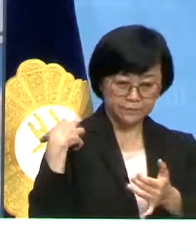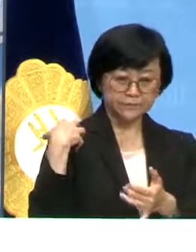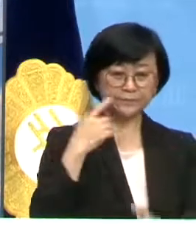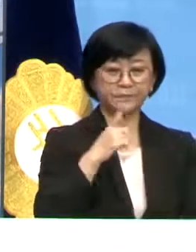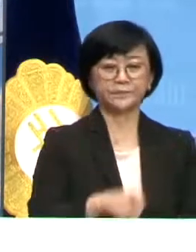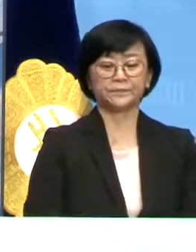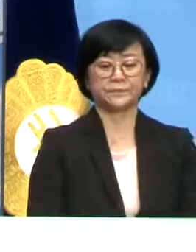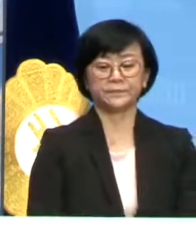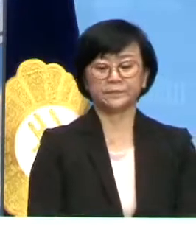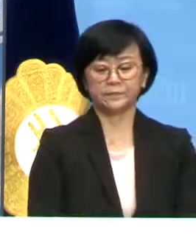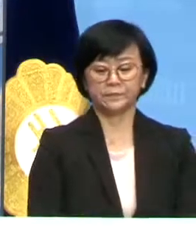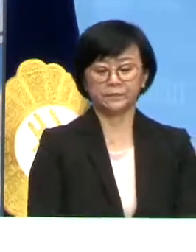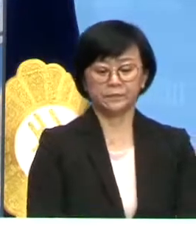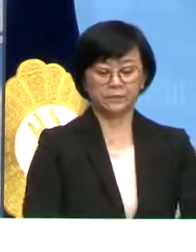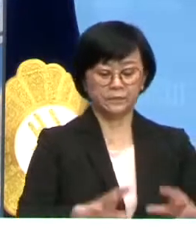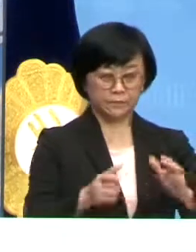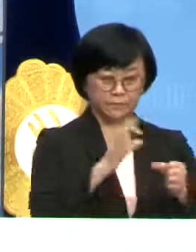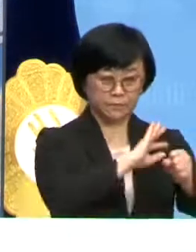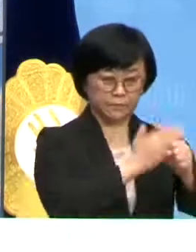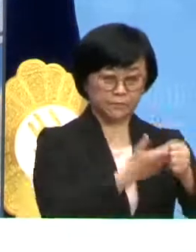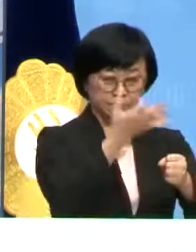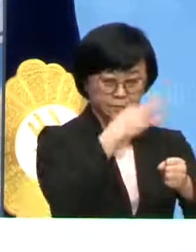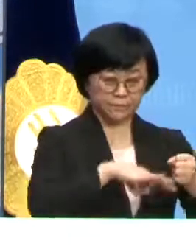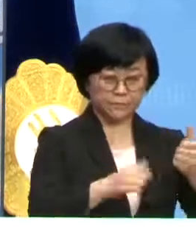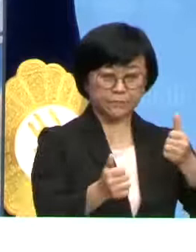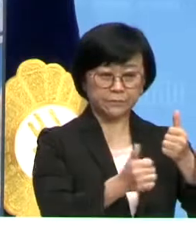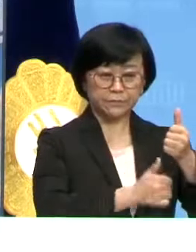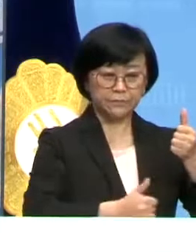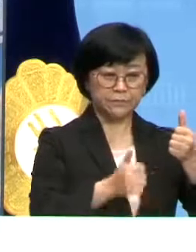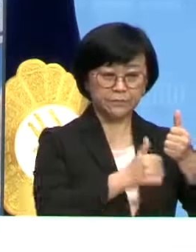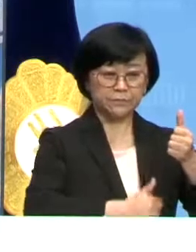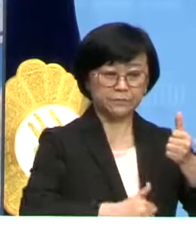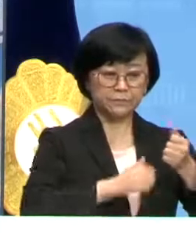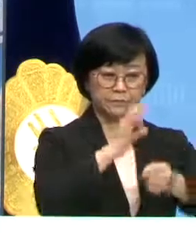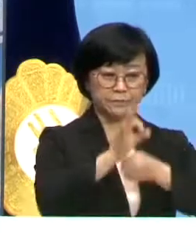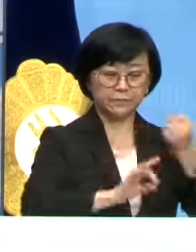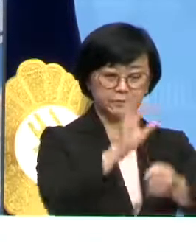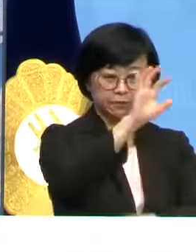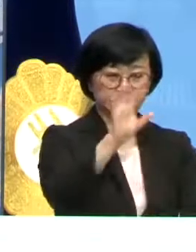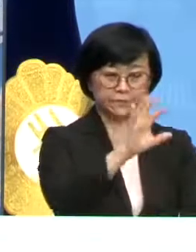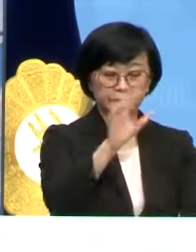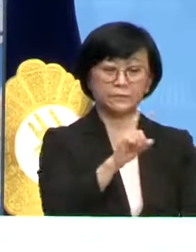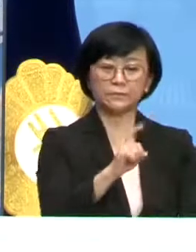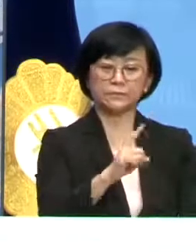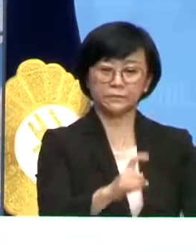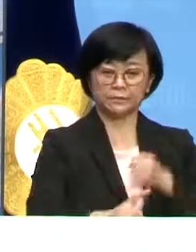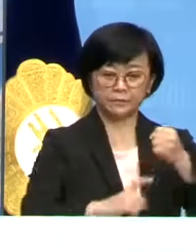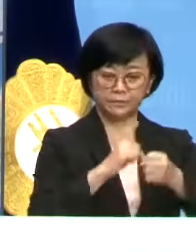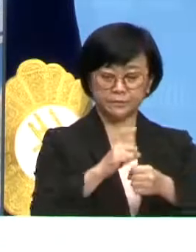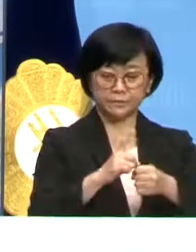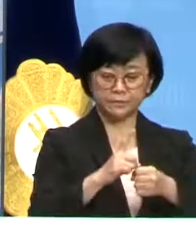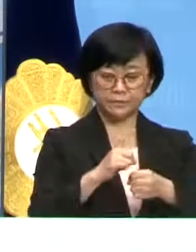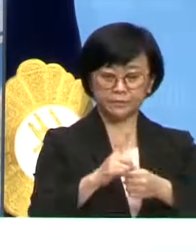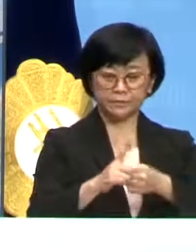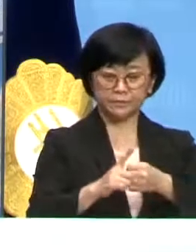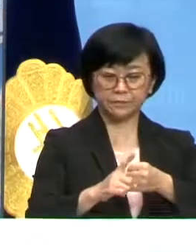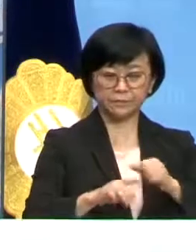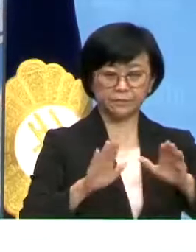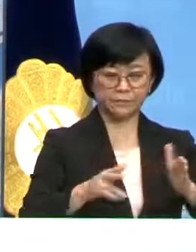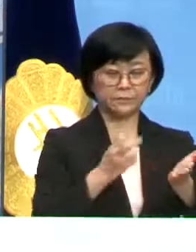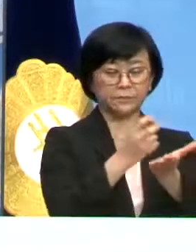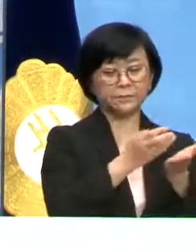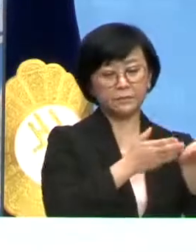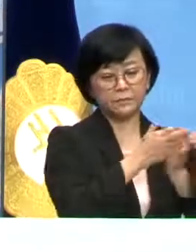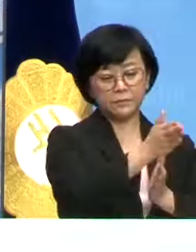의무라고 생각합니다 국민권익 2에서 벌써 얘기한 지가 10년이 넘어서 이제 11년 으로 되고 있습니다 반드시 이 법이